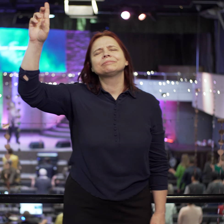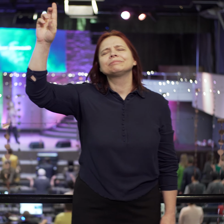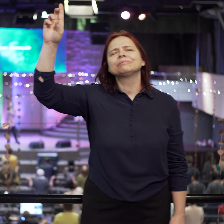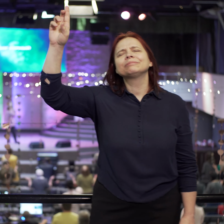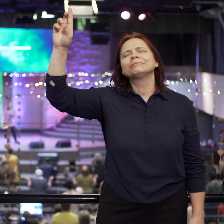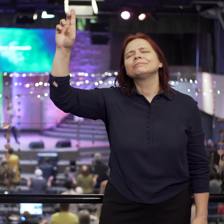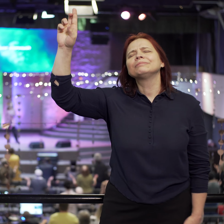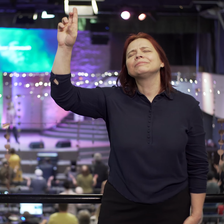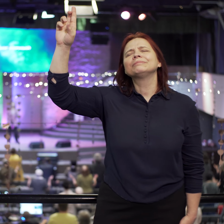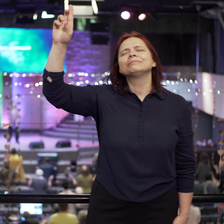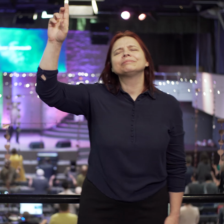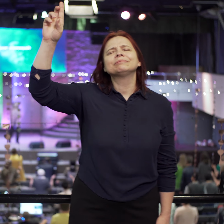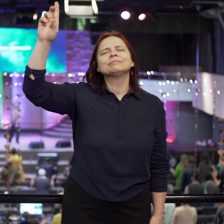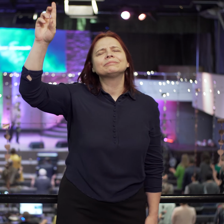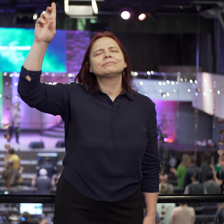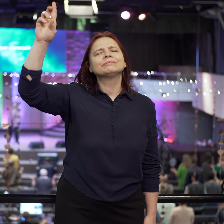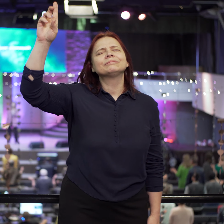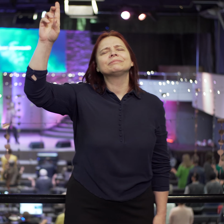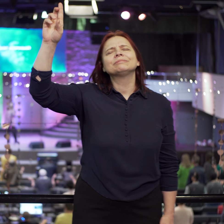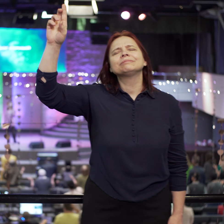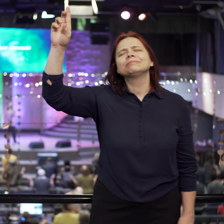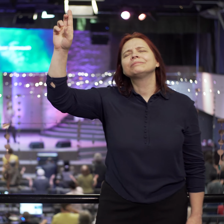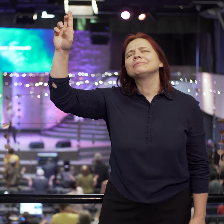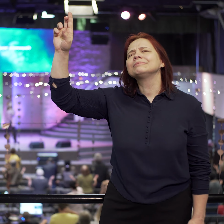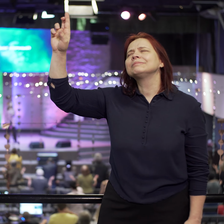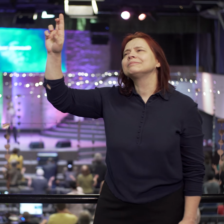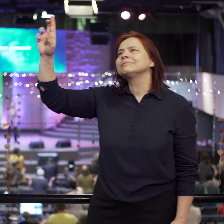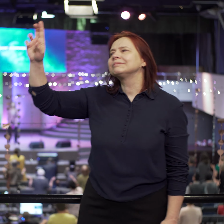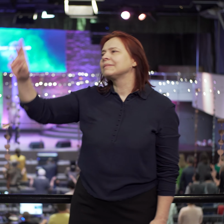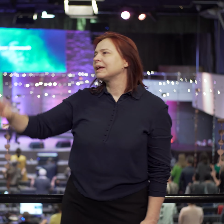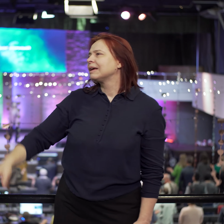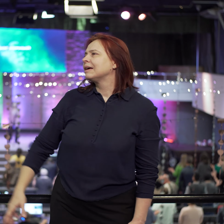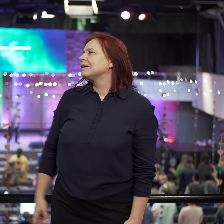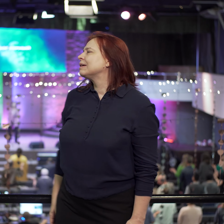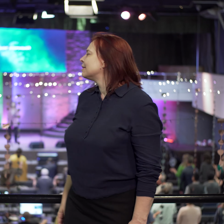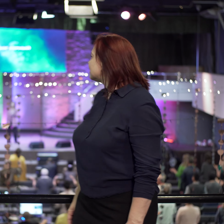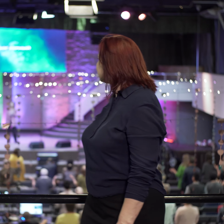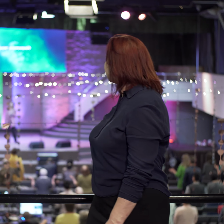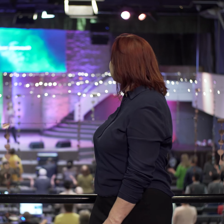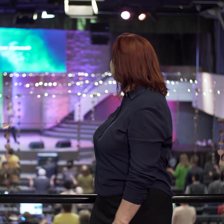неизменный Бог, о, в тебе нет тени перемен.